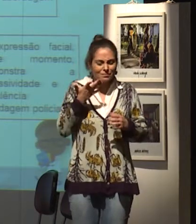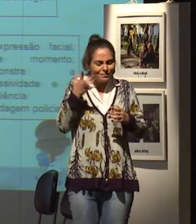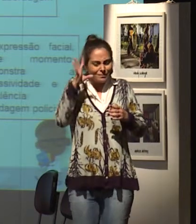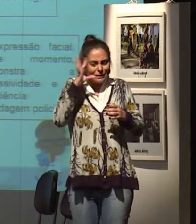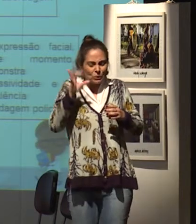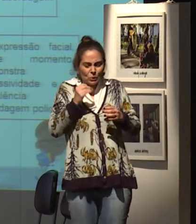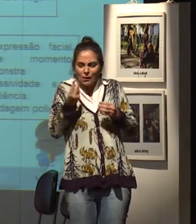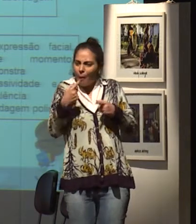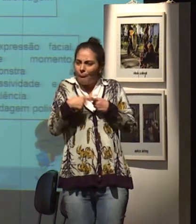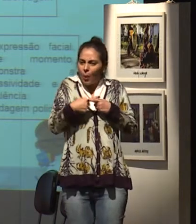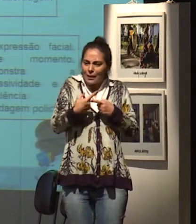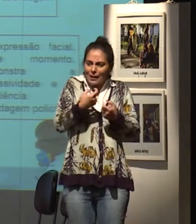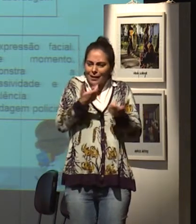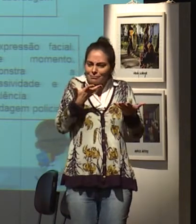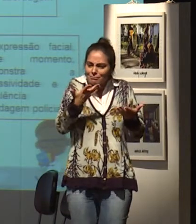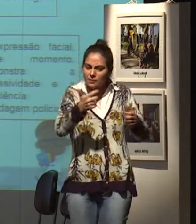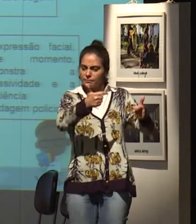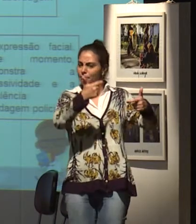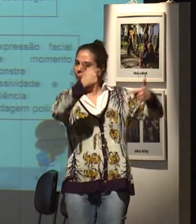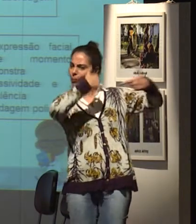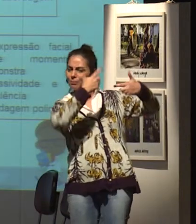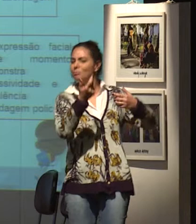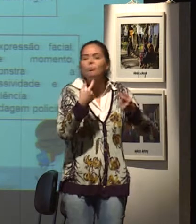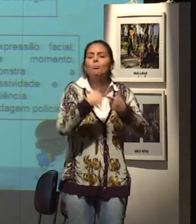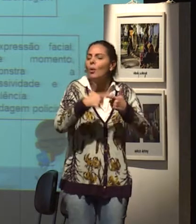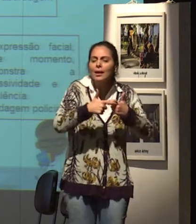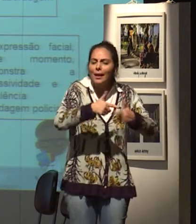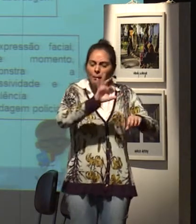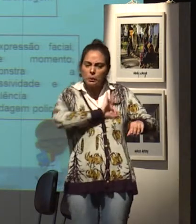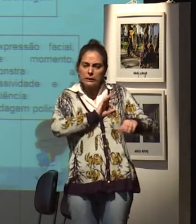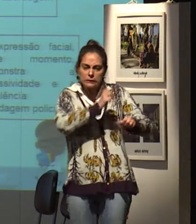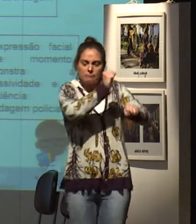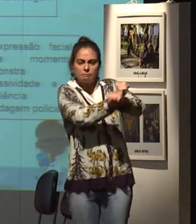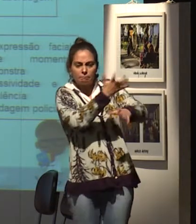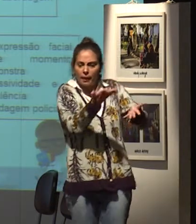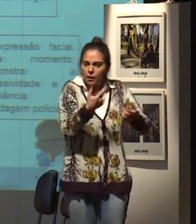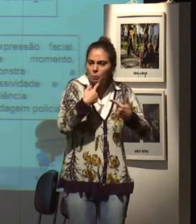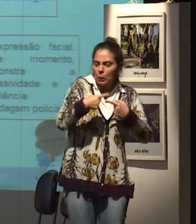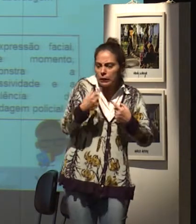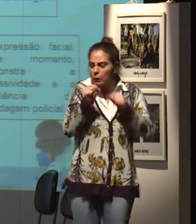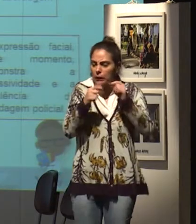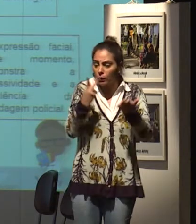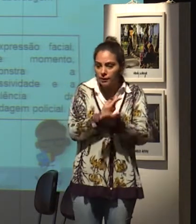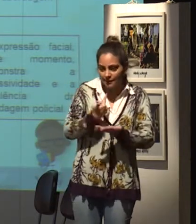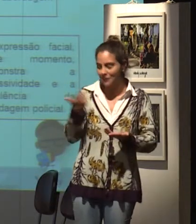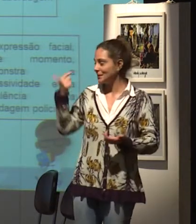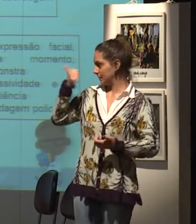mostra uma pessoa com uma expressão de quem não estava conseguindo se comunicar, não estava entendendo por que estava sendo abordado, por que a polícia parou ele, e ele